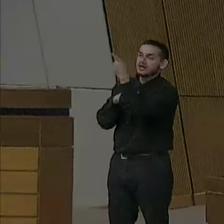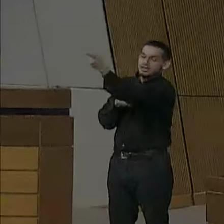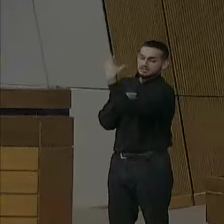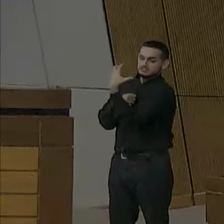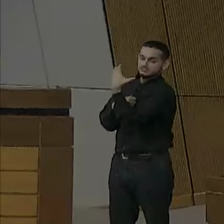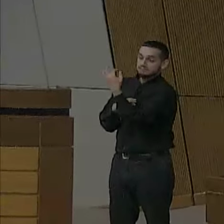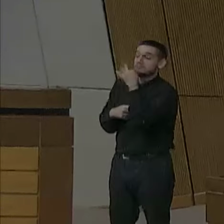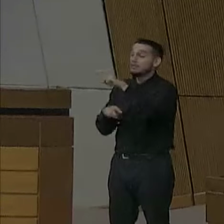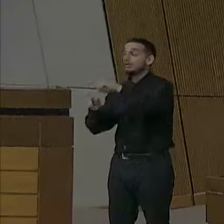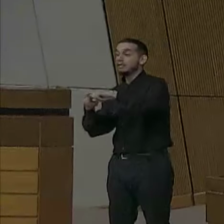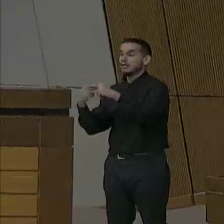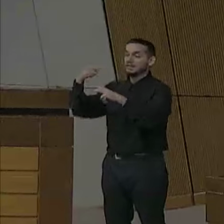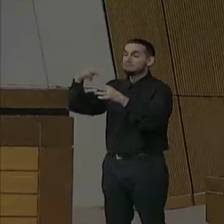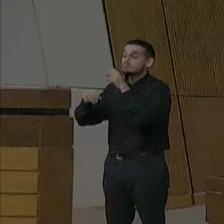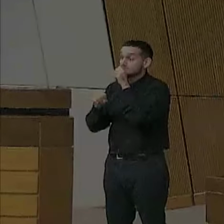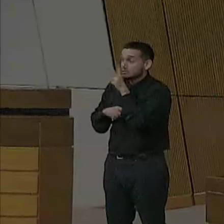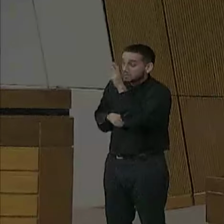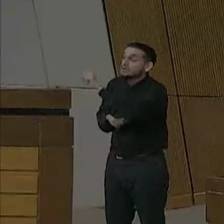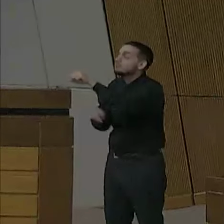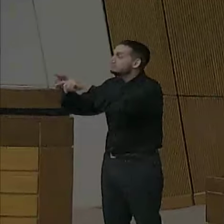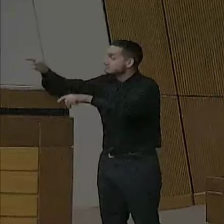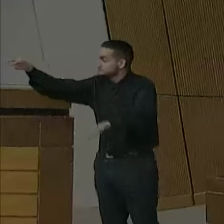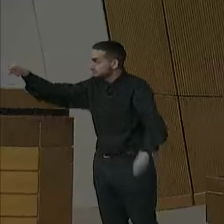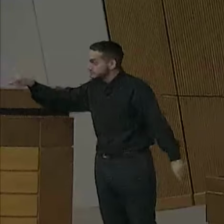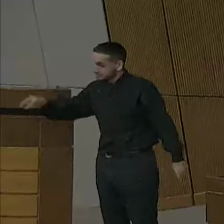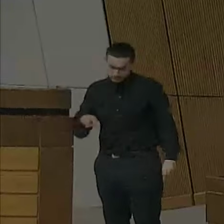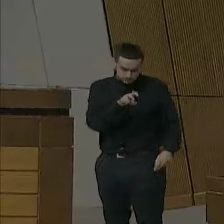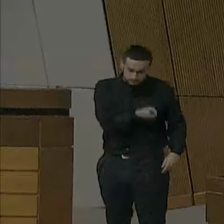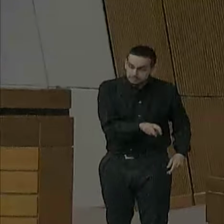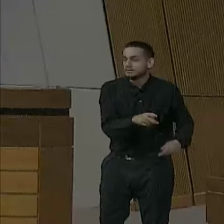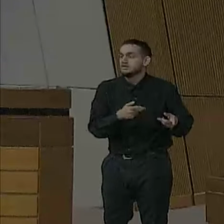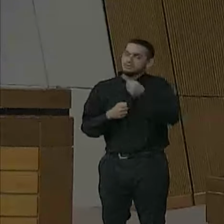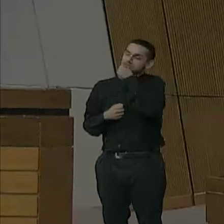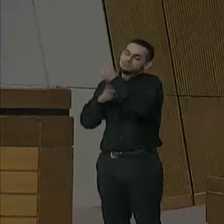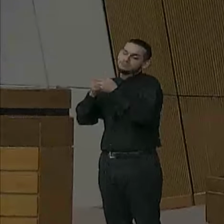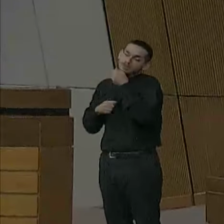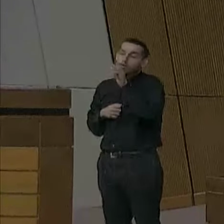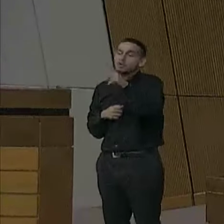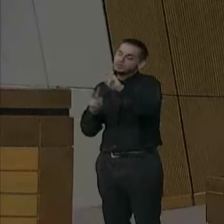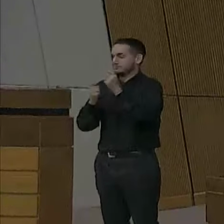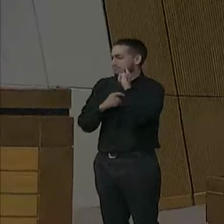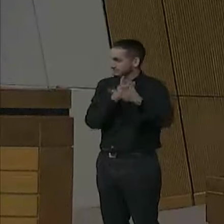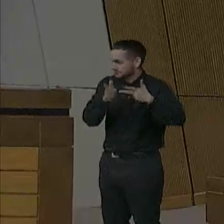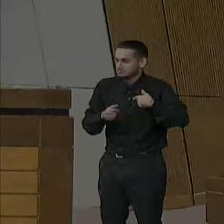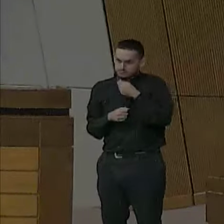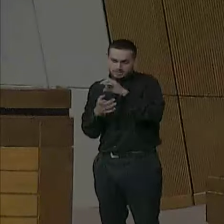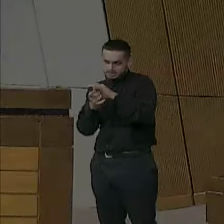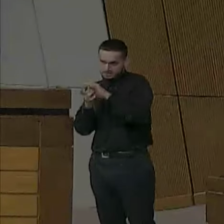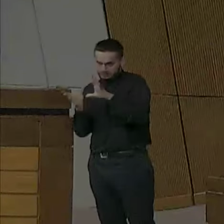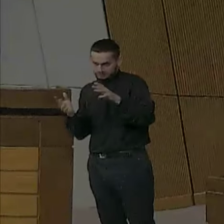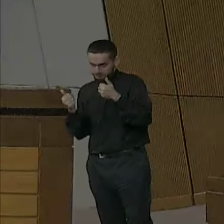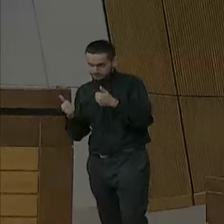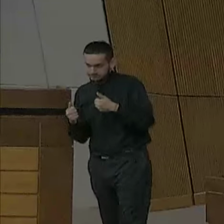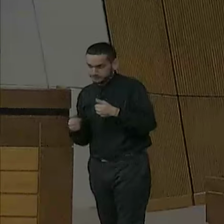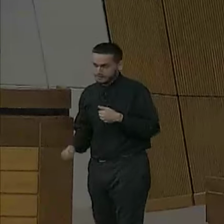Entonces, si les es factible, pueden pasar al frente, hacer uso de la palabra, o si prefieren estar en su lugar, mi compañera le va a estar